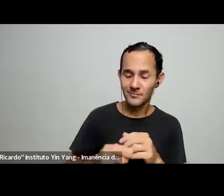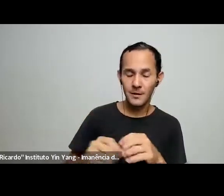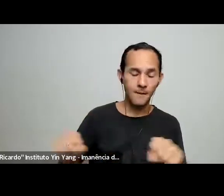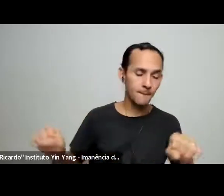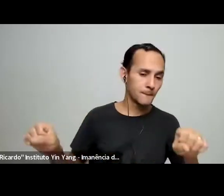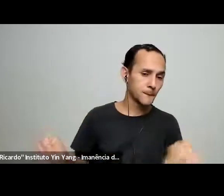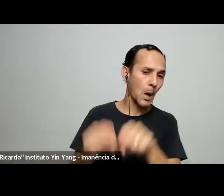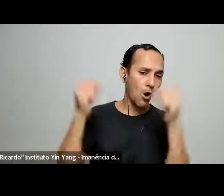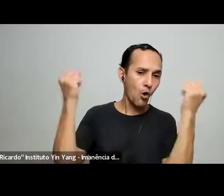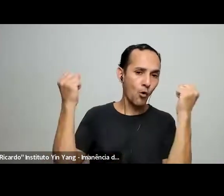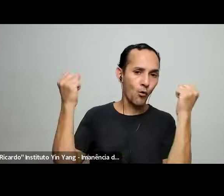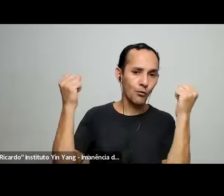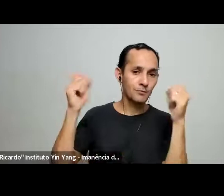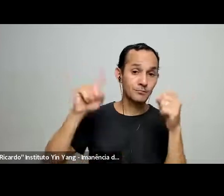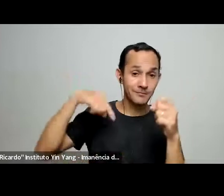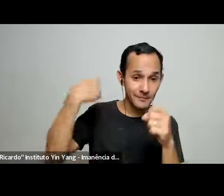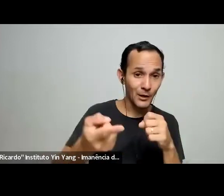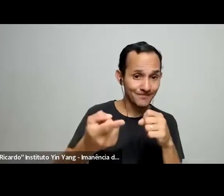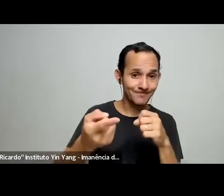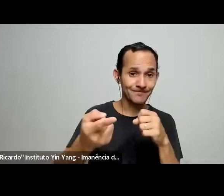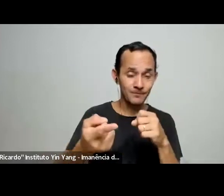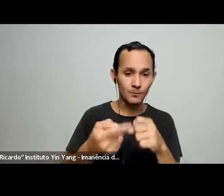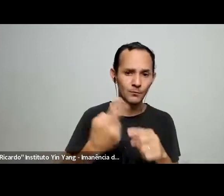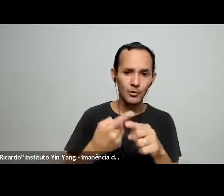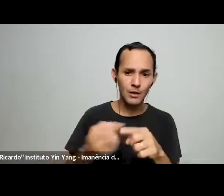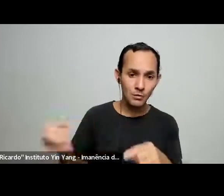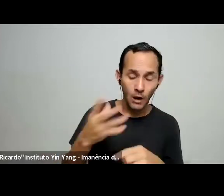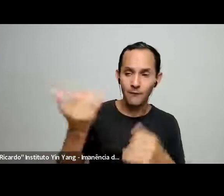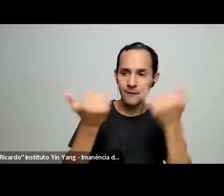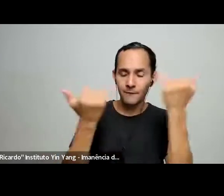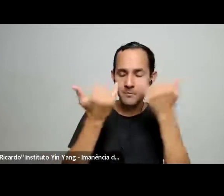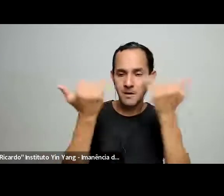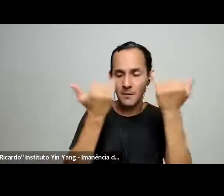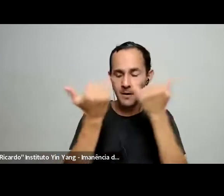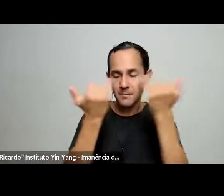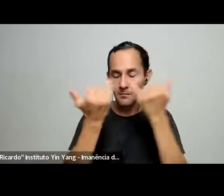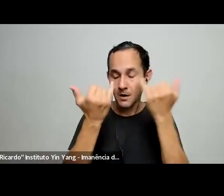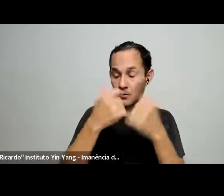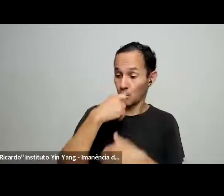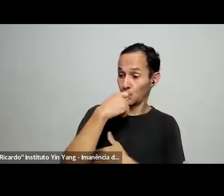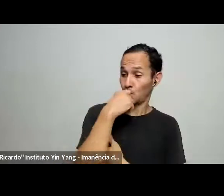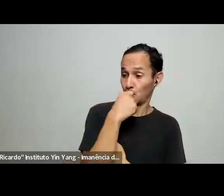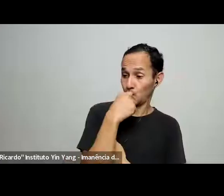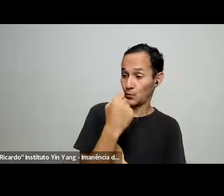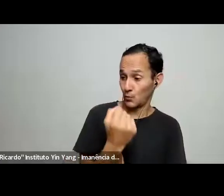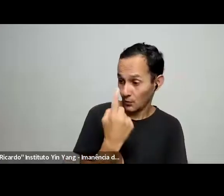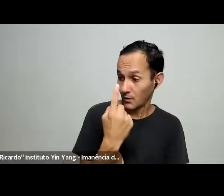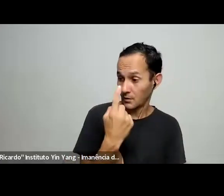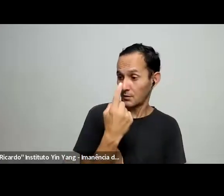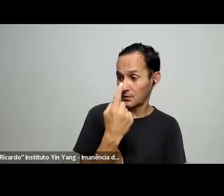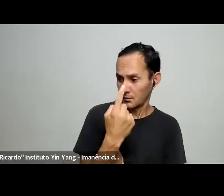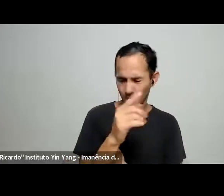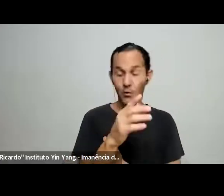depois, lá na frente, quando novas informações foram preenchendo essas lacunas do conhecimento e aí, de repente, alguém